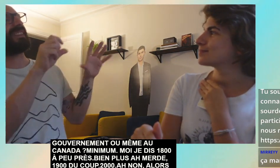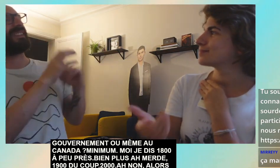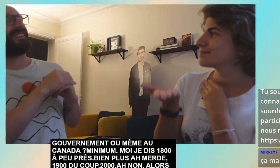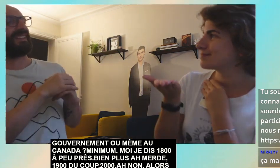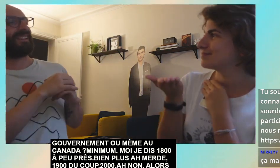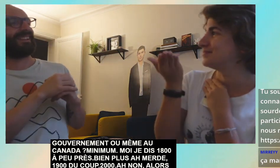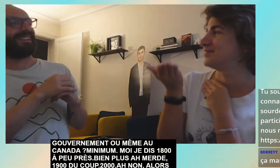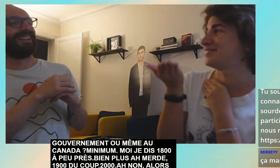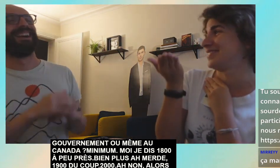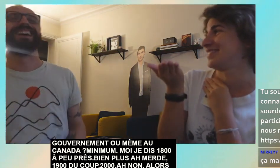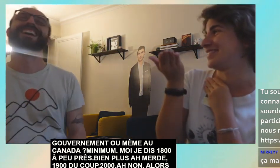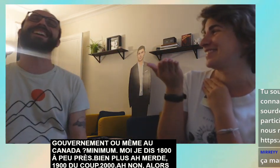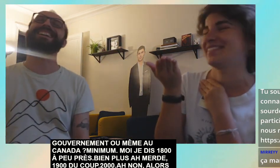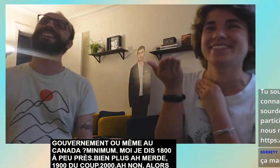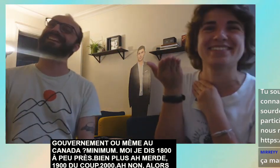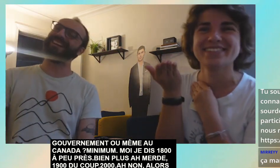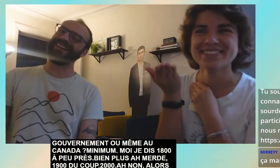1970. Ouais.